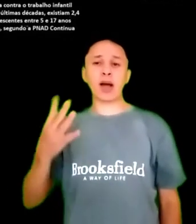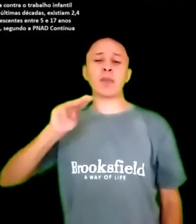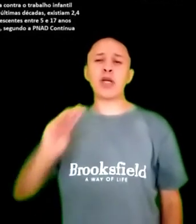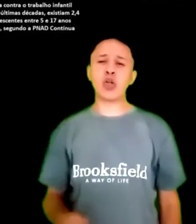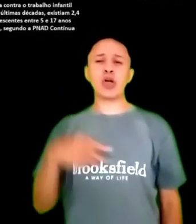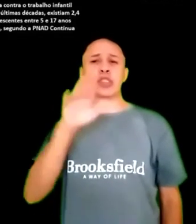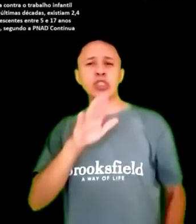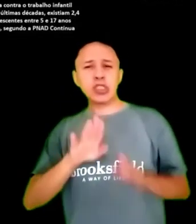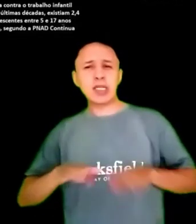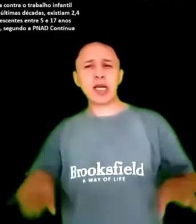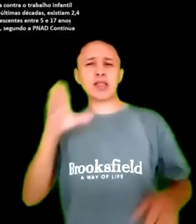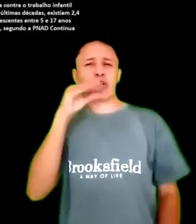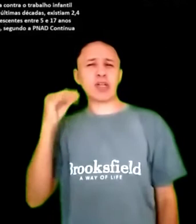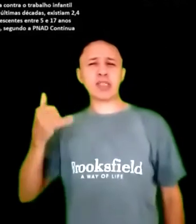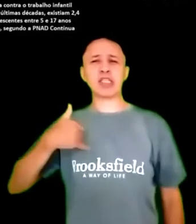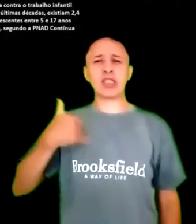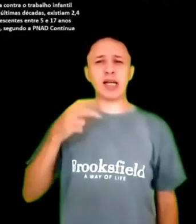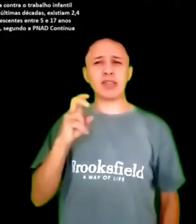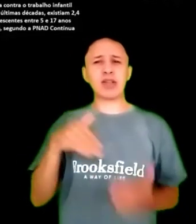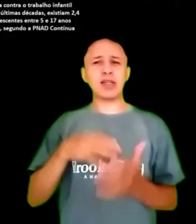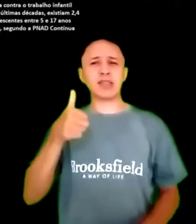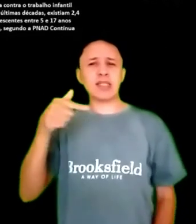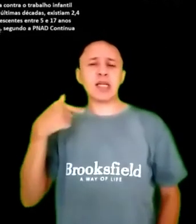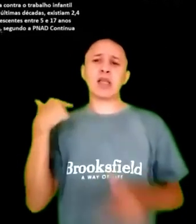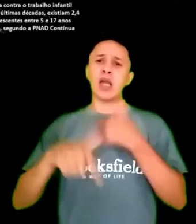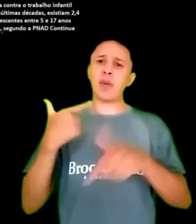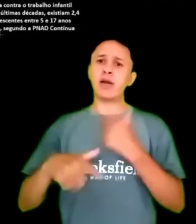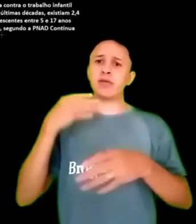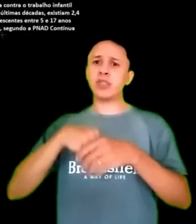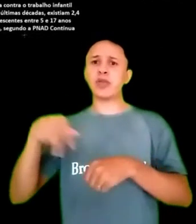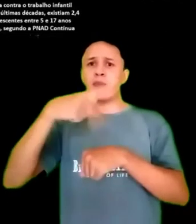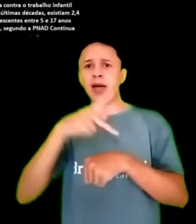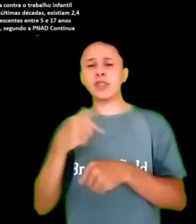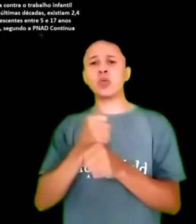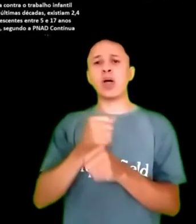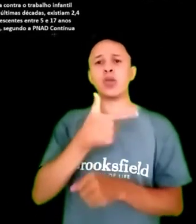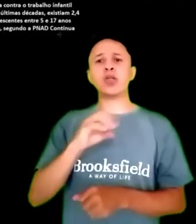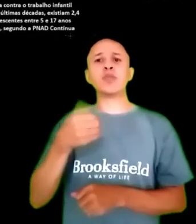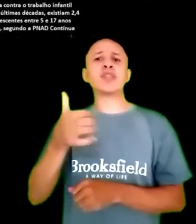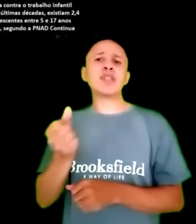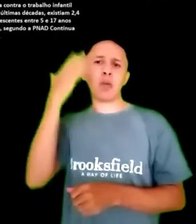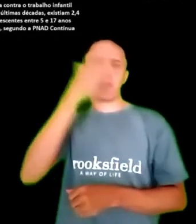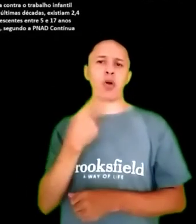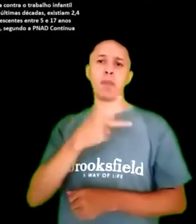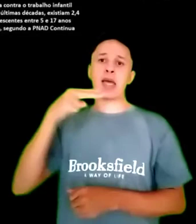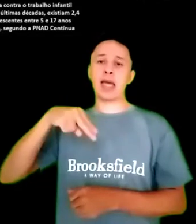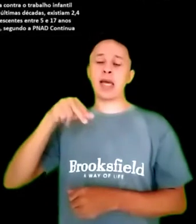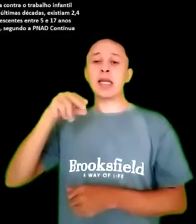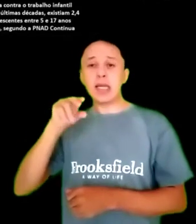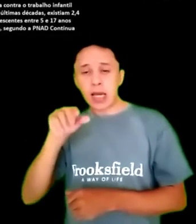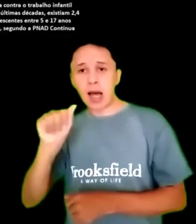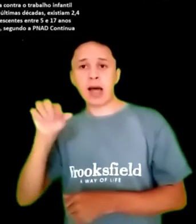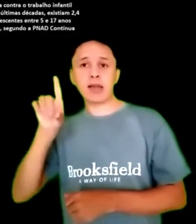crianças e adolescentes entre 5 e 17 anos ocupados no país em 2016, segundo o PNAD contínua do